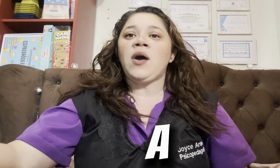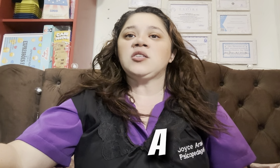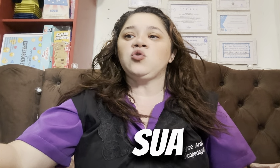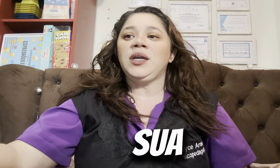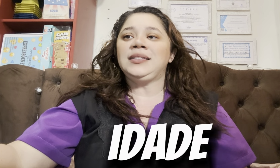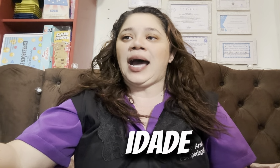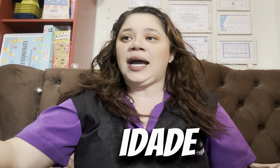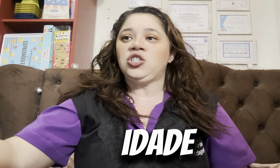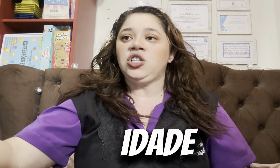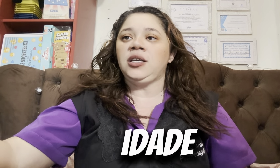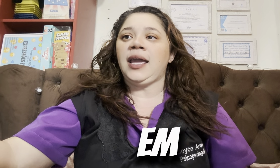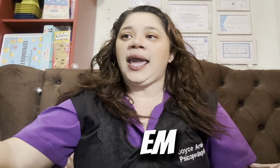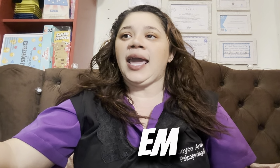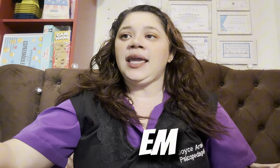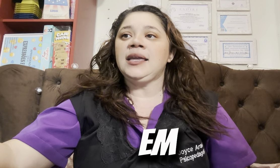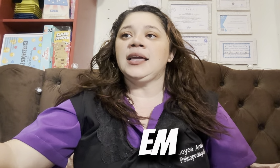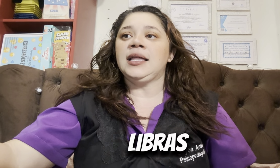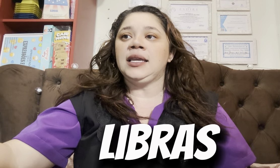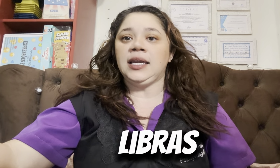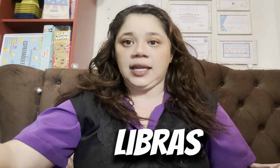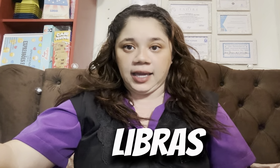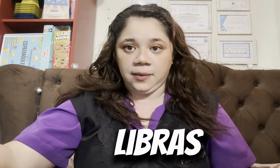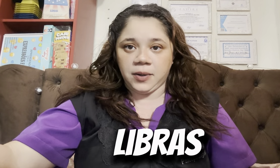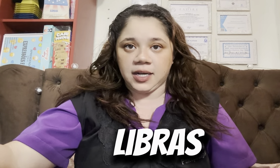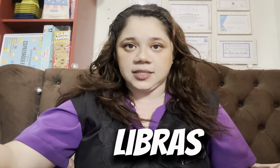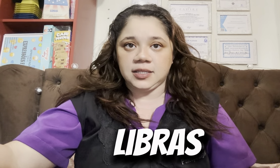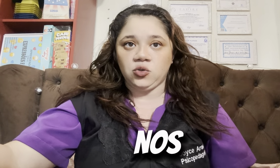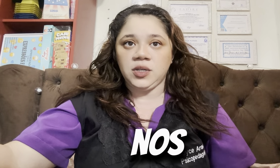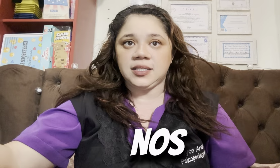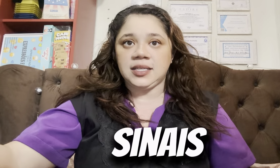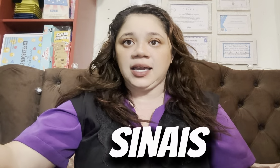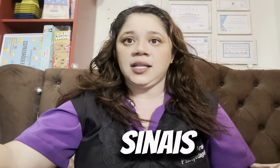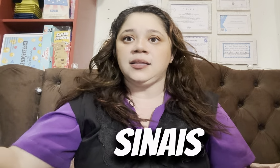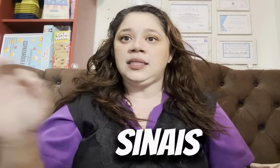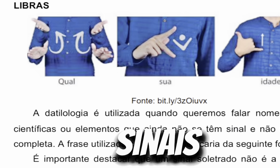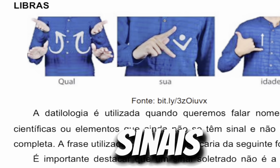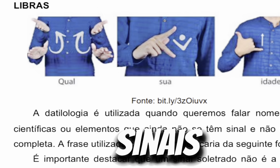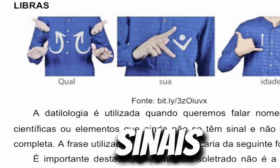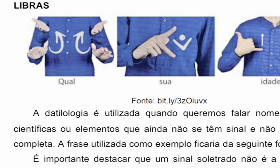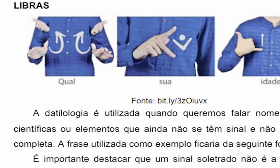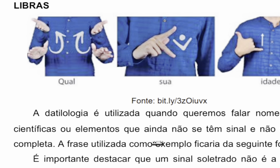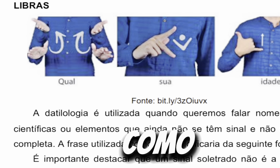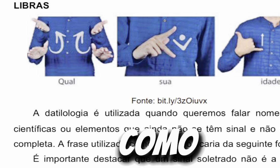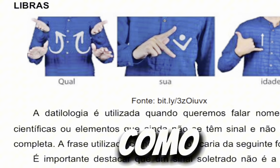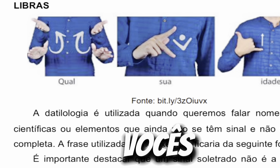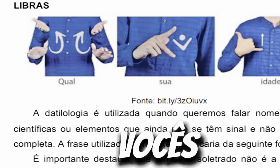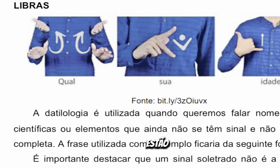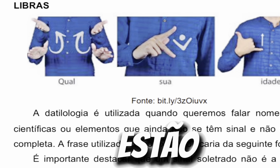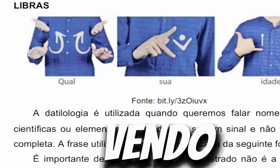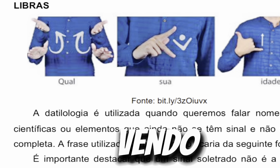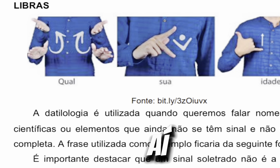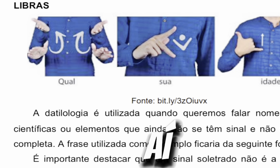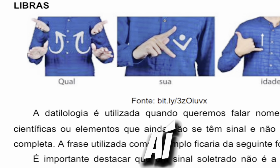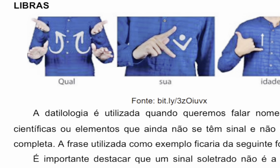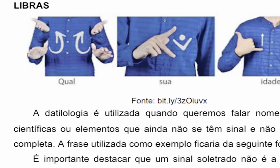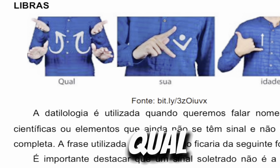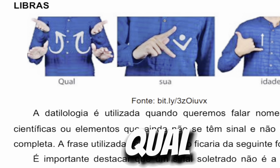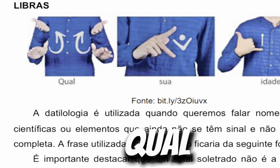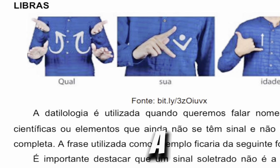sua idade em Libras, nos sinais. Como vocês estão vendo aí, qual a